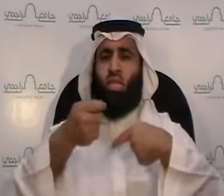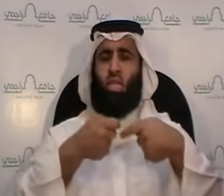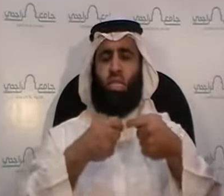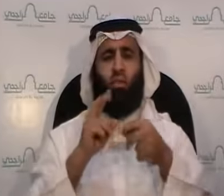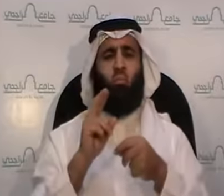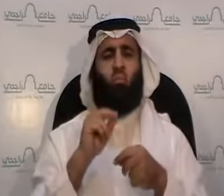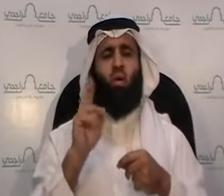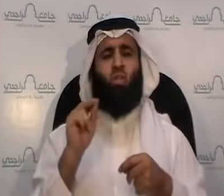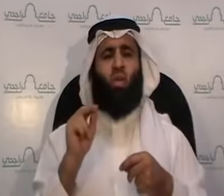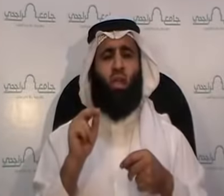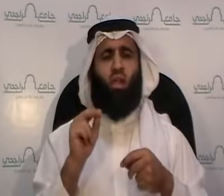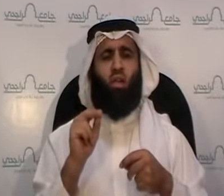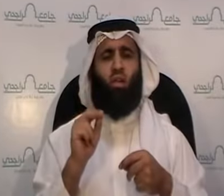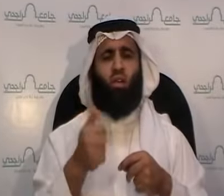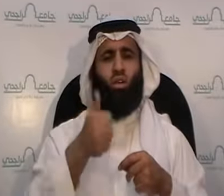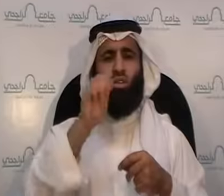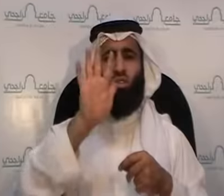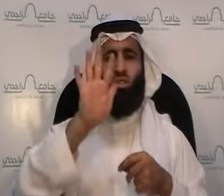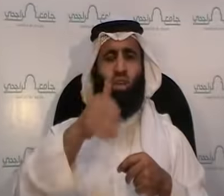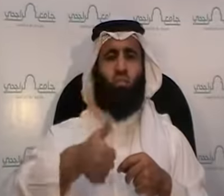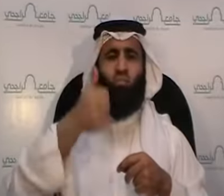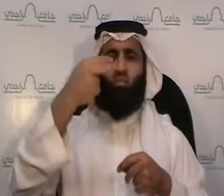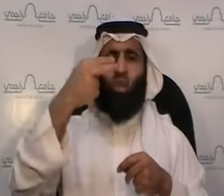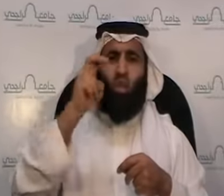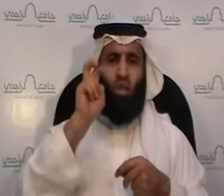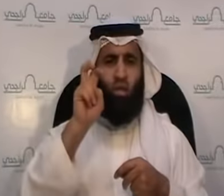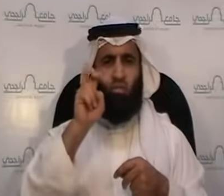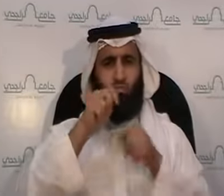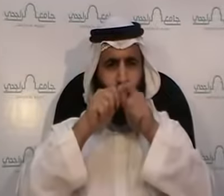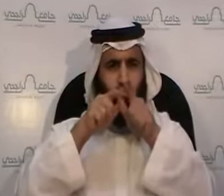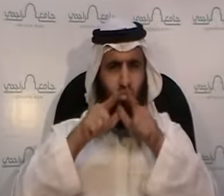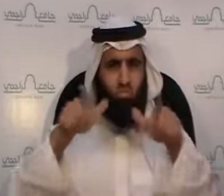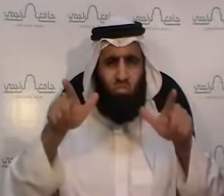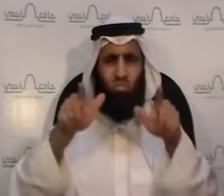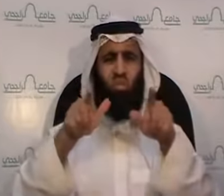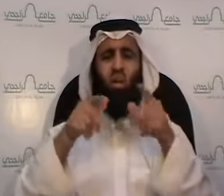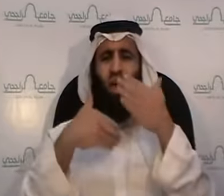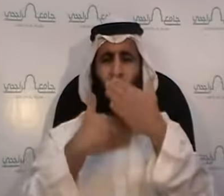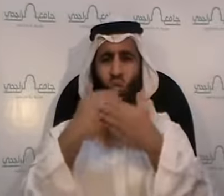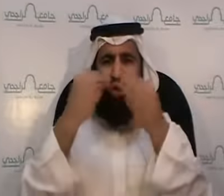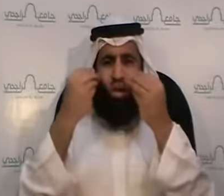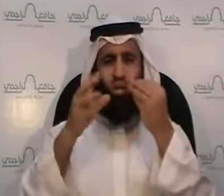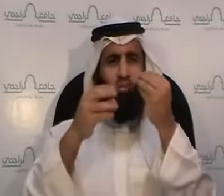إن من يتاجر بإشاعة الفاحشة في الذين آمنوا، وبتتبع عورات